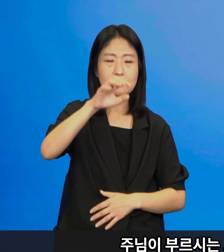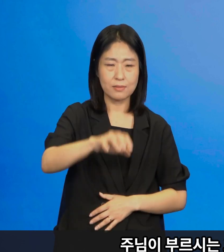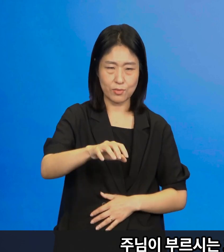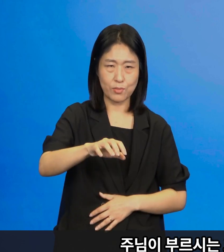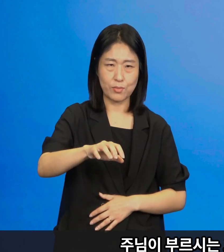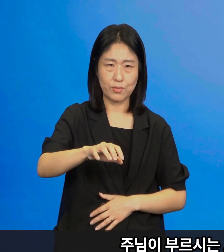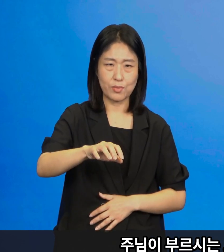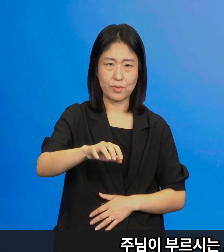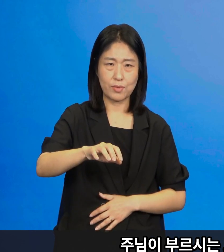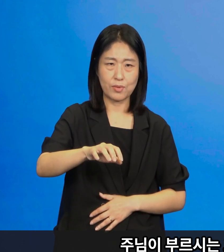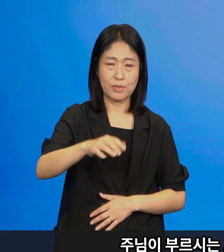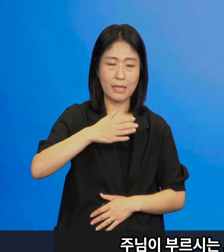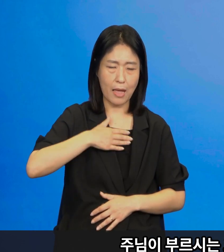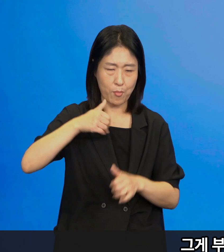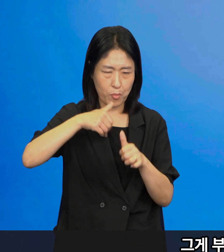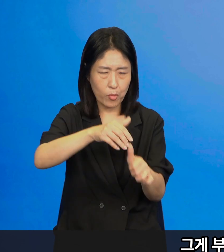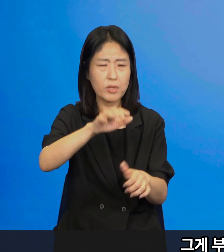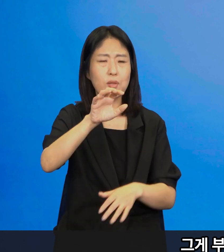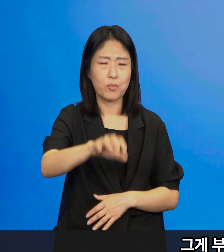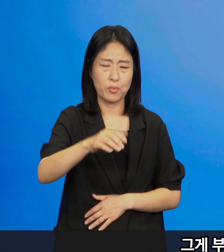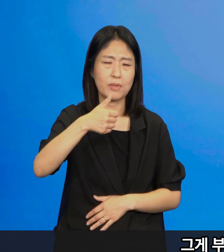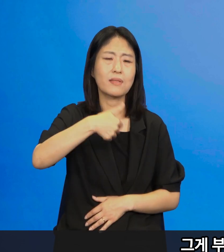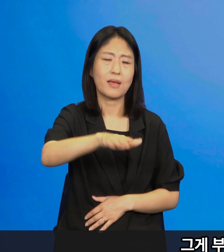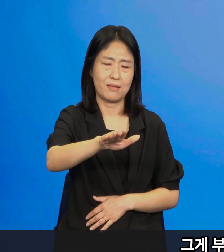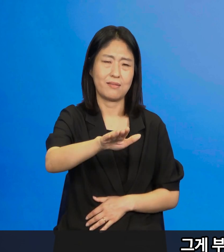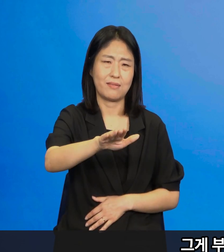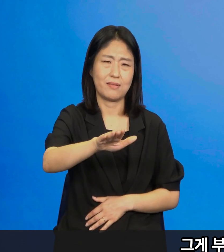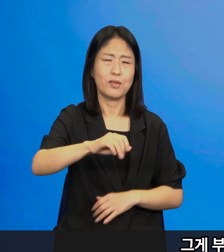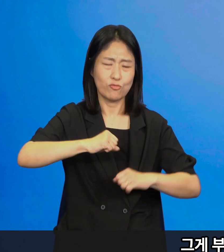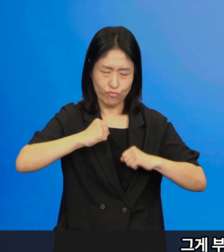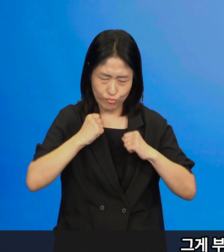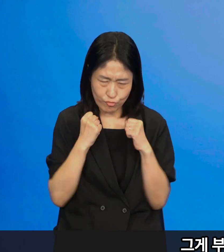주님이 부르시는 그 자리에 가는 겁니다. 그게 부르심이에요.